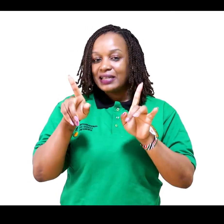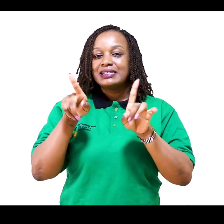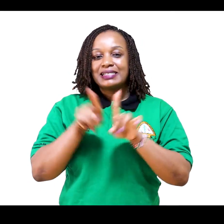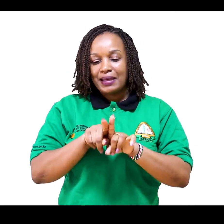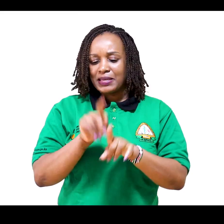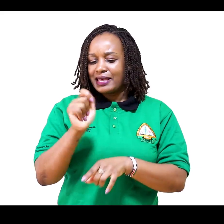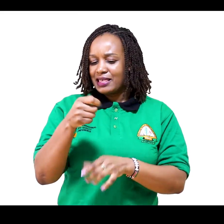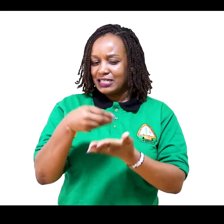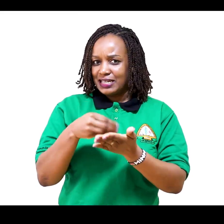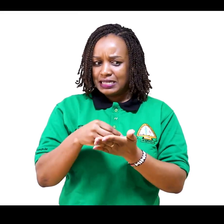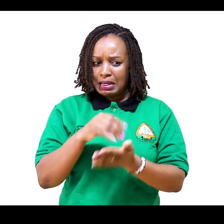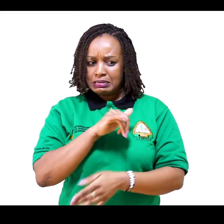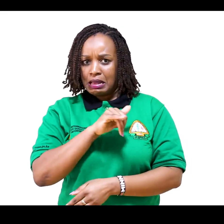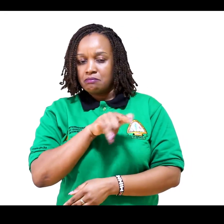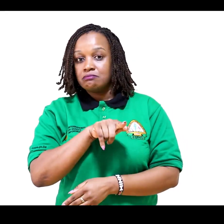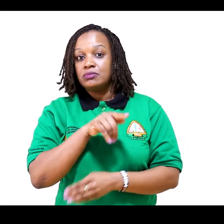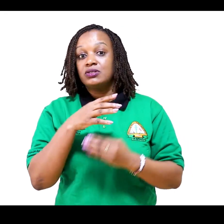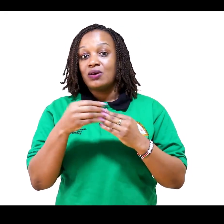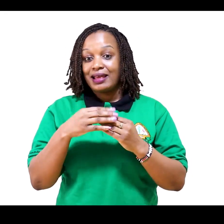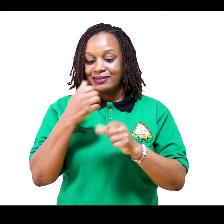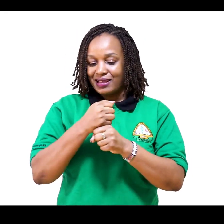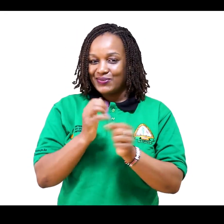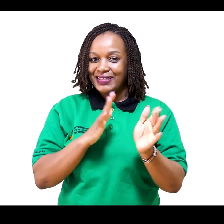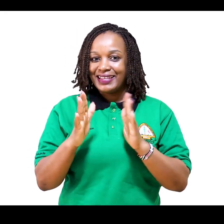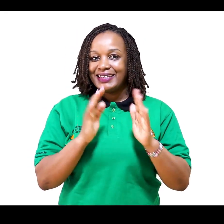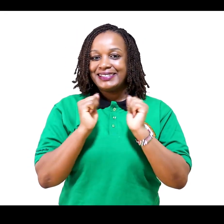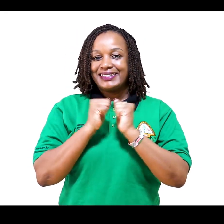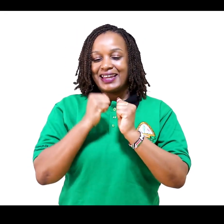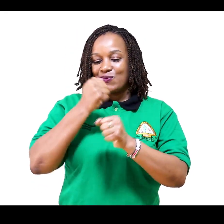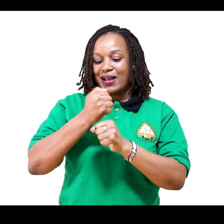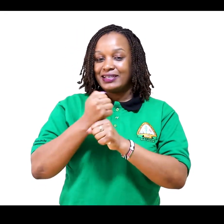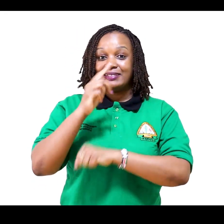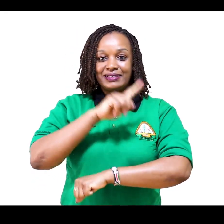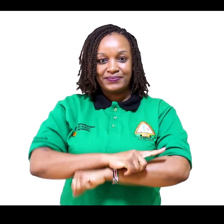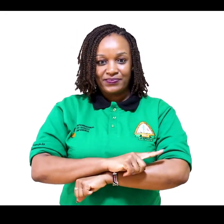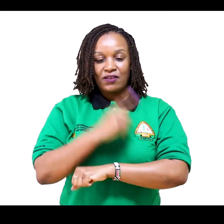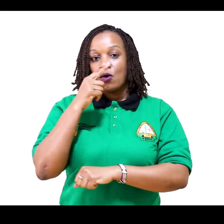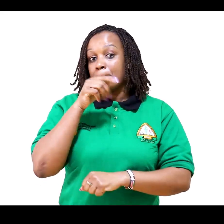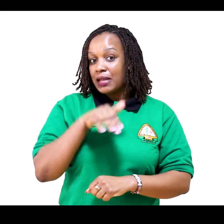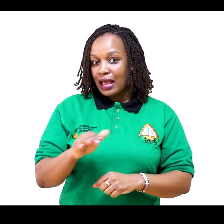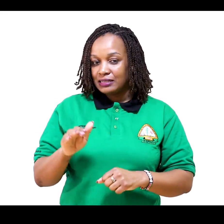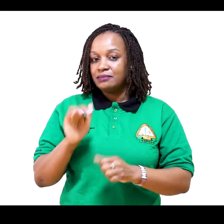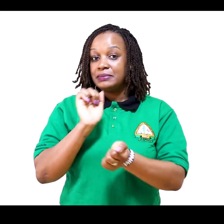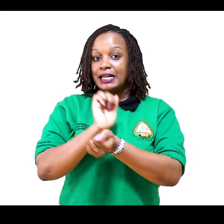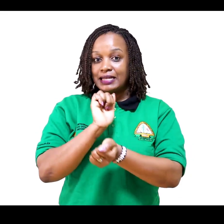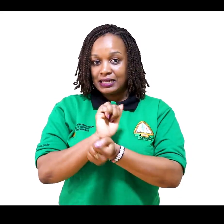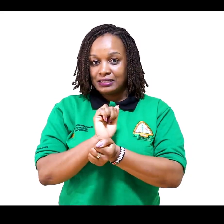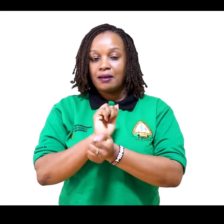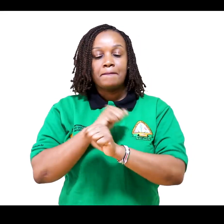$160 au sawa na shilingi na inafanywa kwa siku 10 za kazi. Kwa mwelekeo wa ulinzi wa haki za